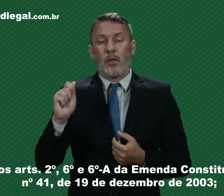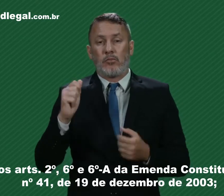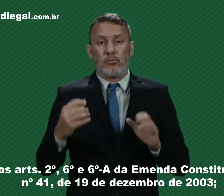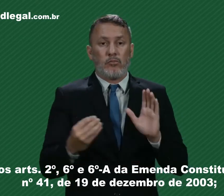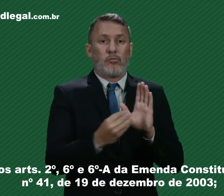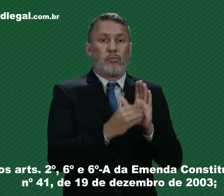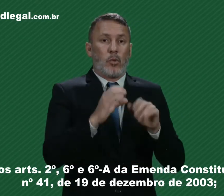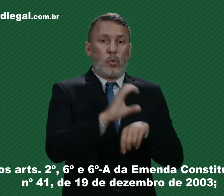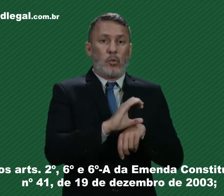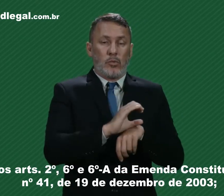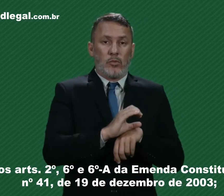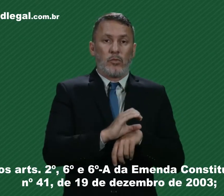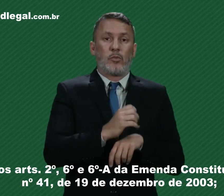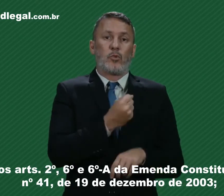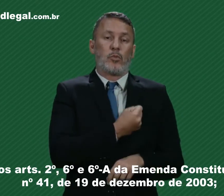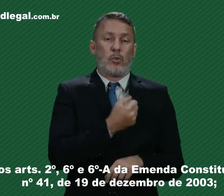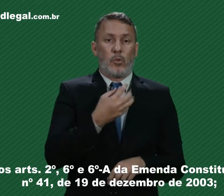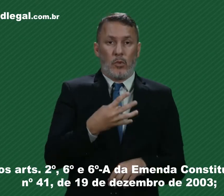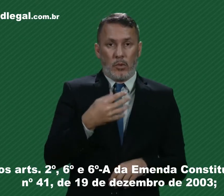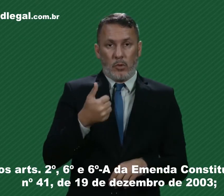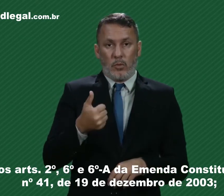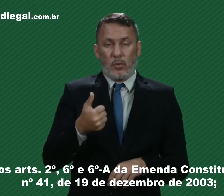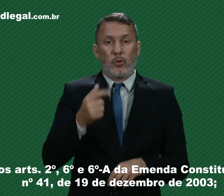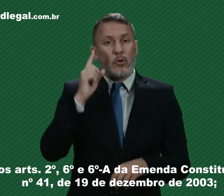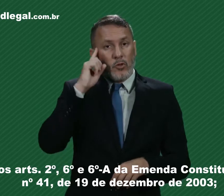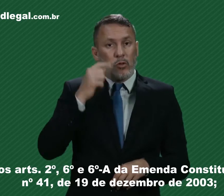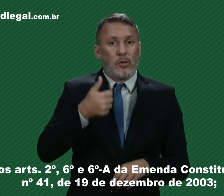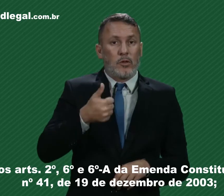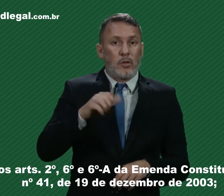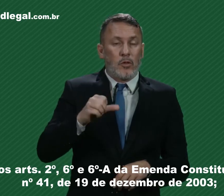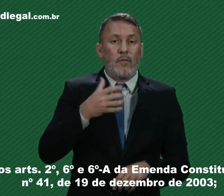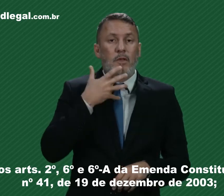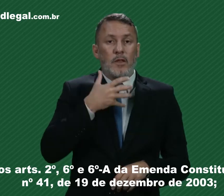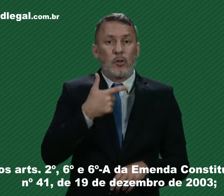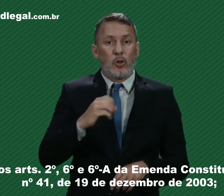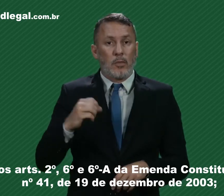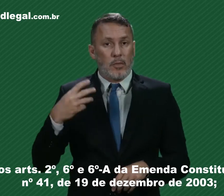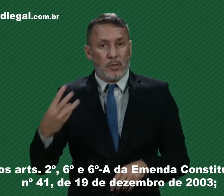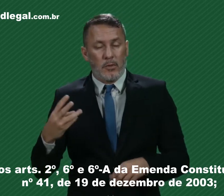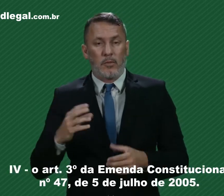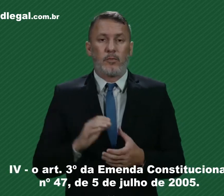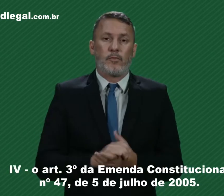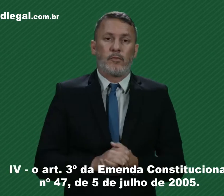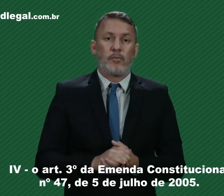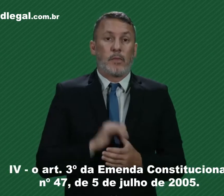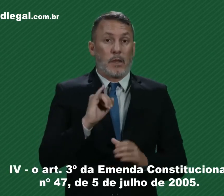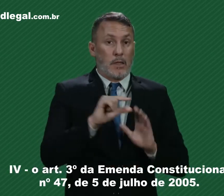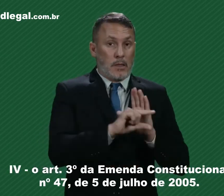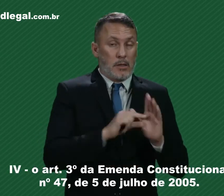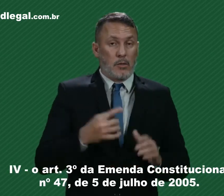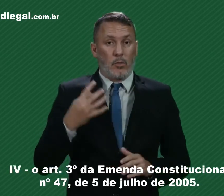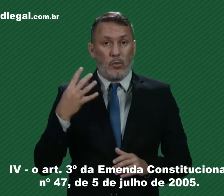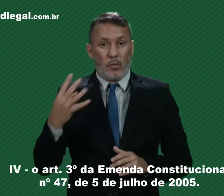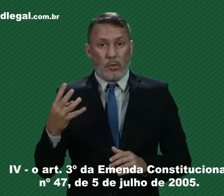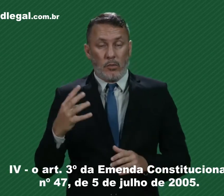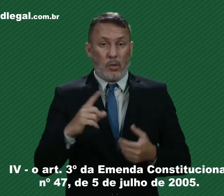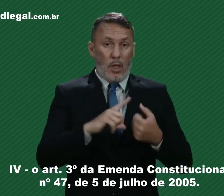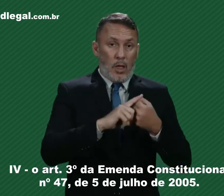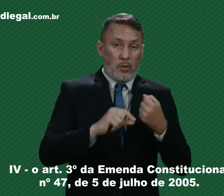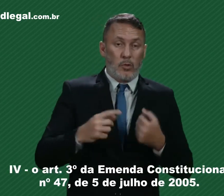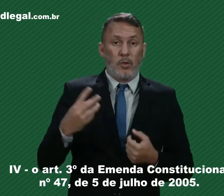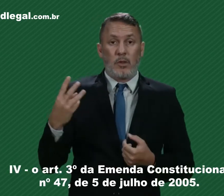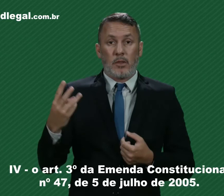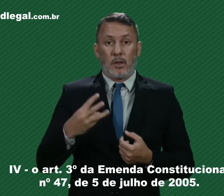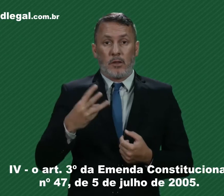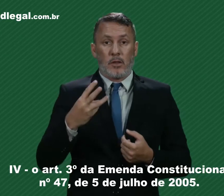da Emenda Constitucional número 41, de 19 de dezembro de 2003. Inciso 4. O artigo